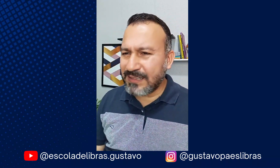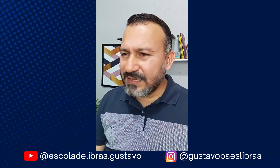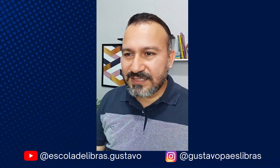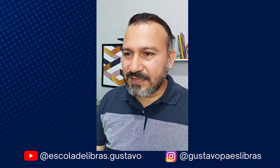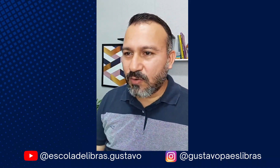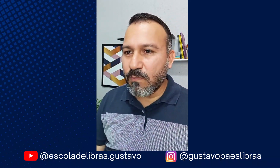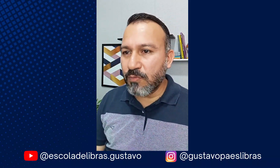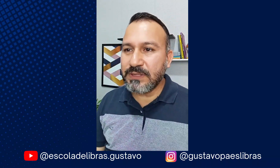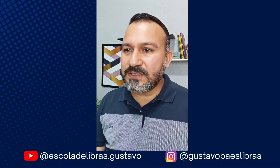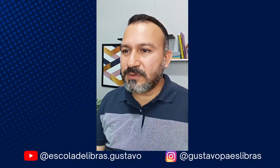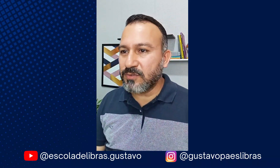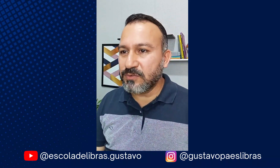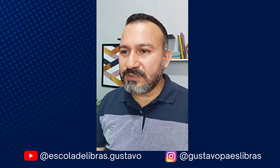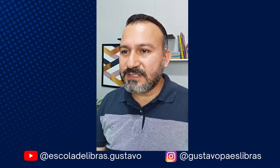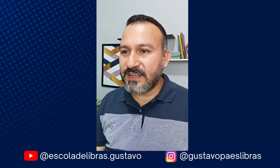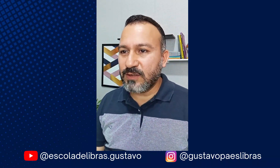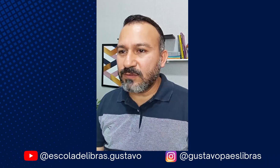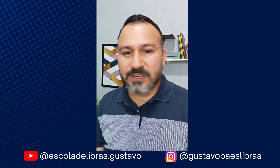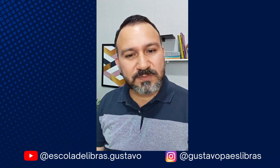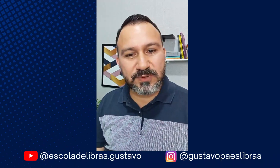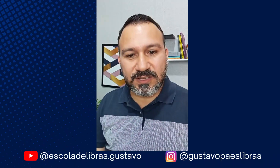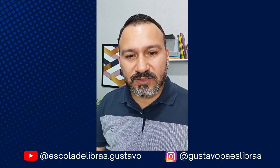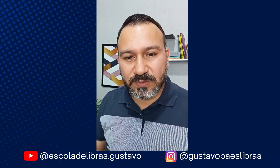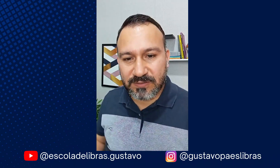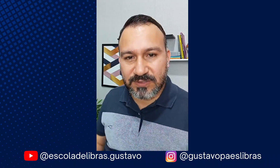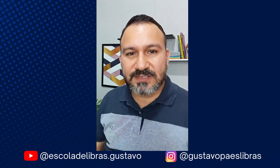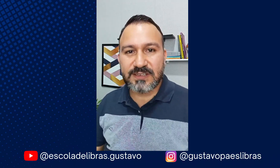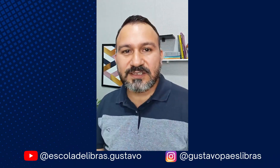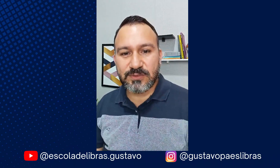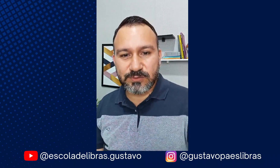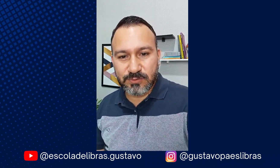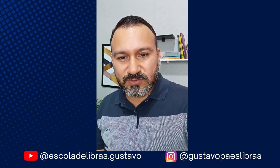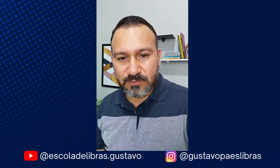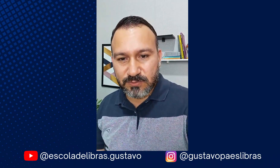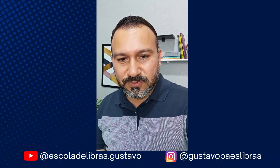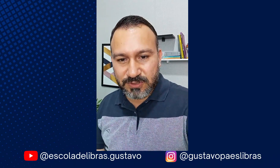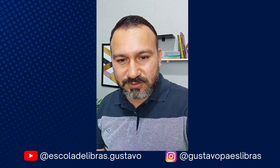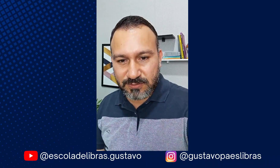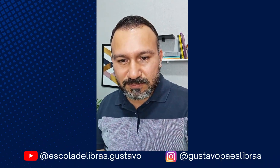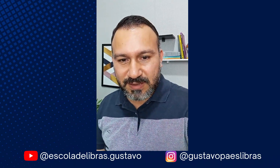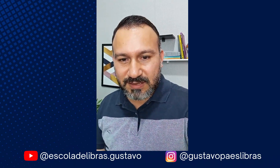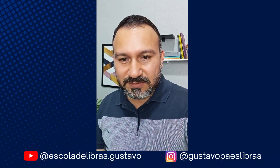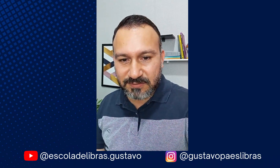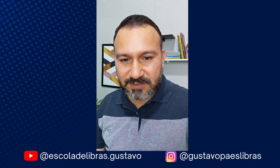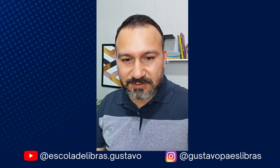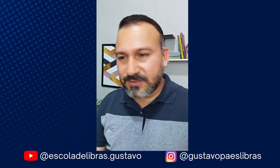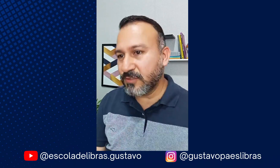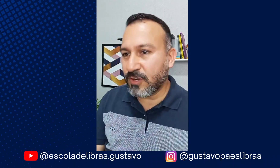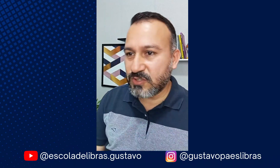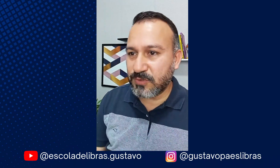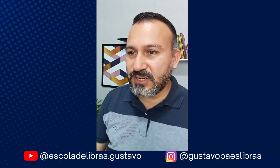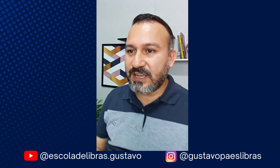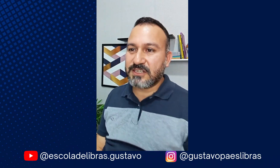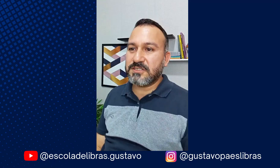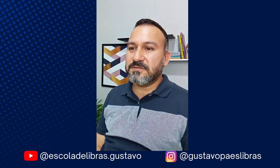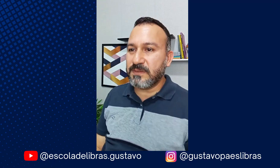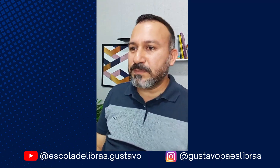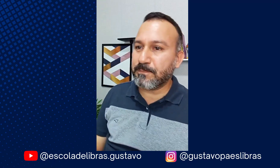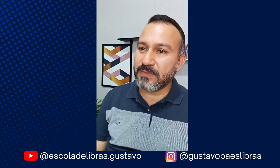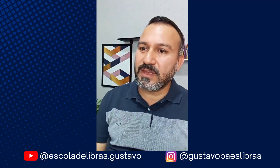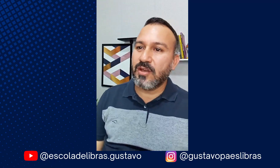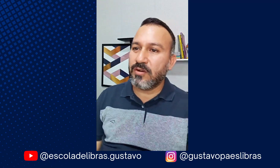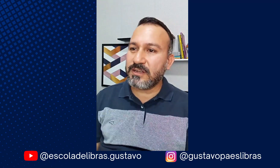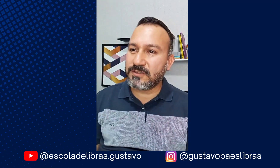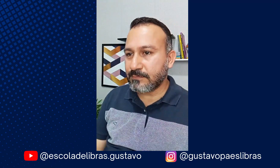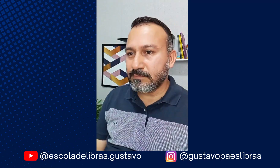tenho uma lista com muitas perguntas e aqui eu vou respondendo para vocês. Sejam todos muito bem-vindos no nosso podcast